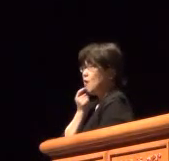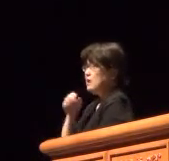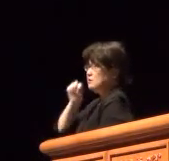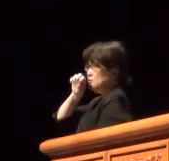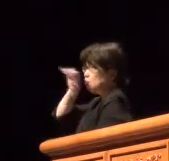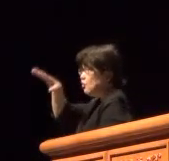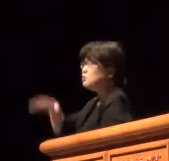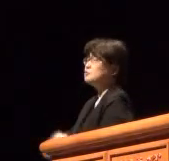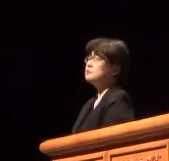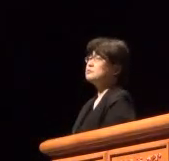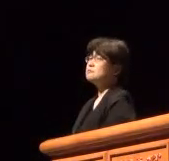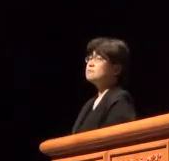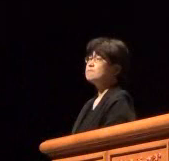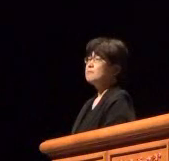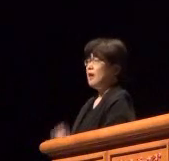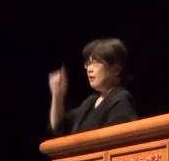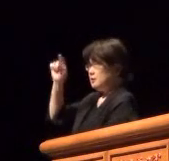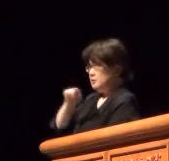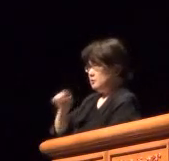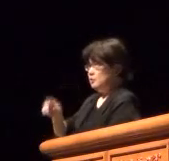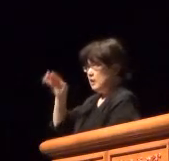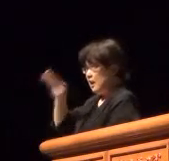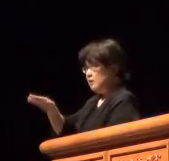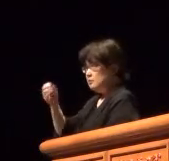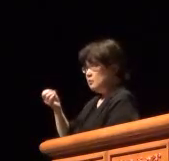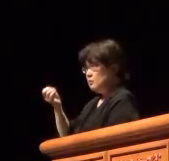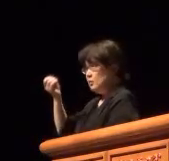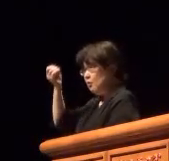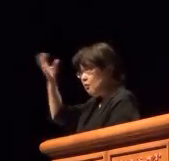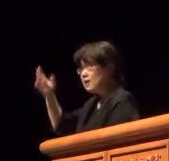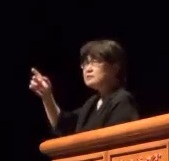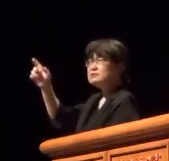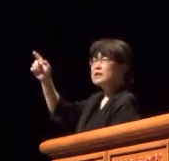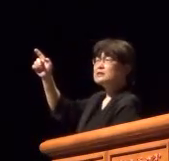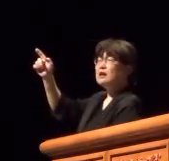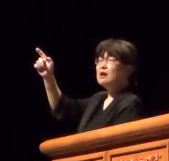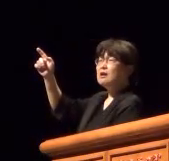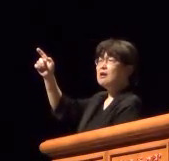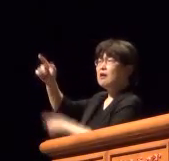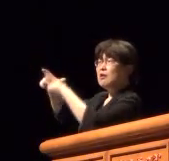く。それが人であることを忘れてしまったこの国の、